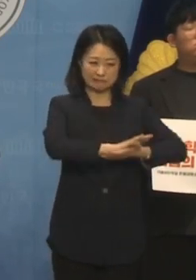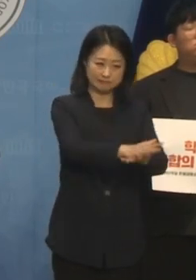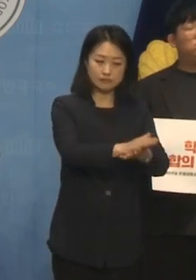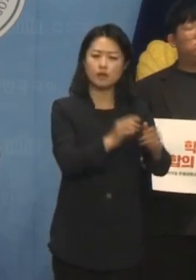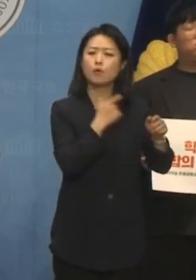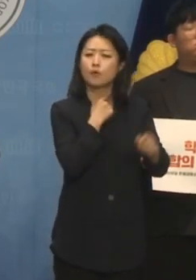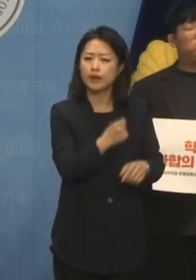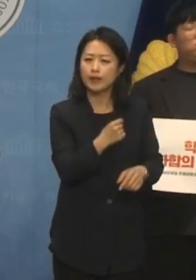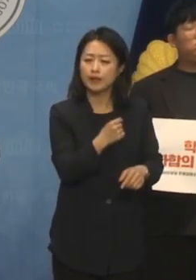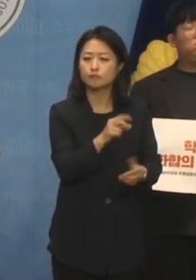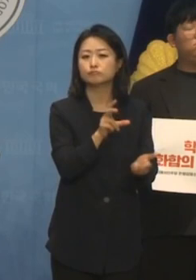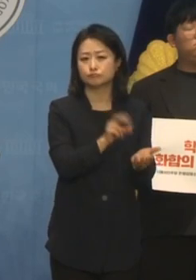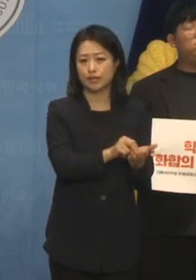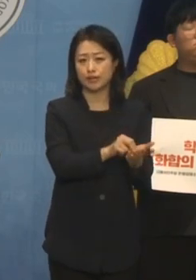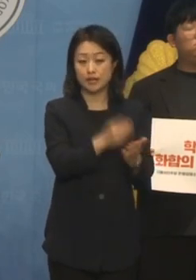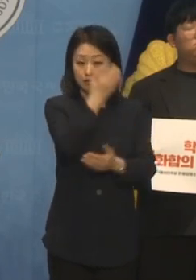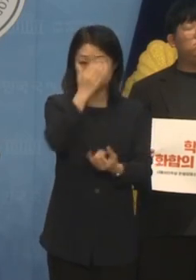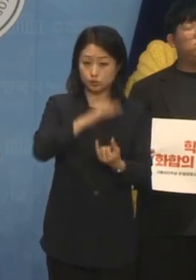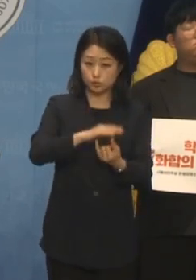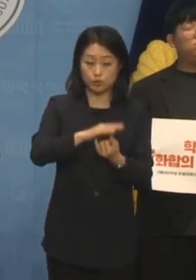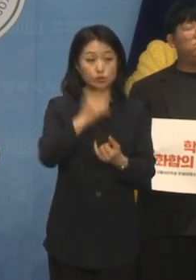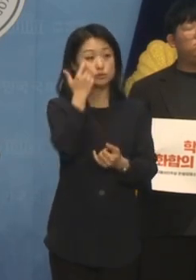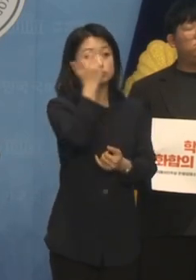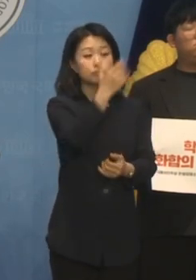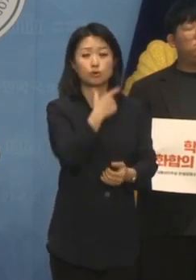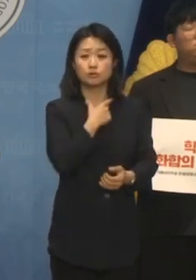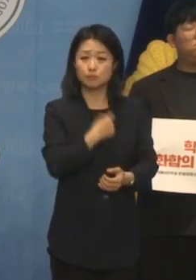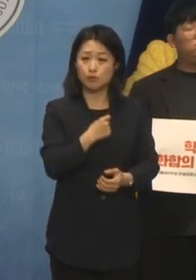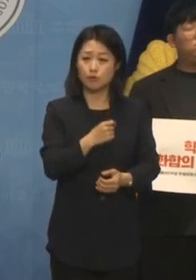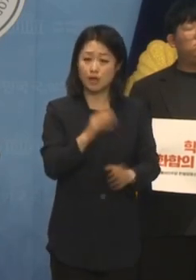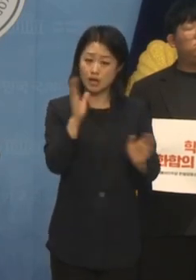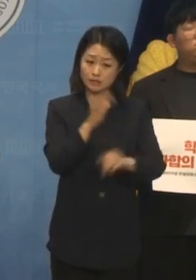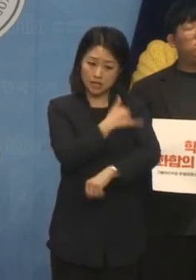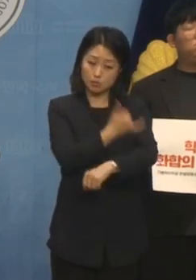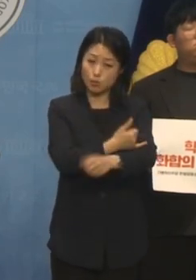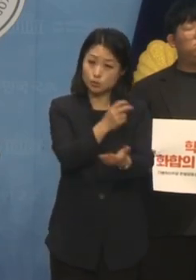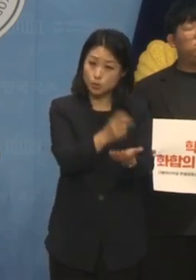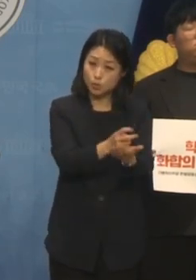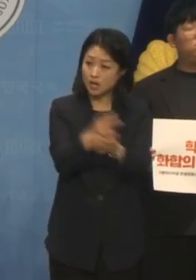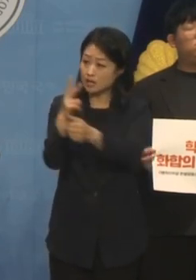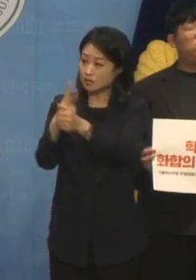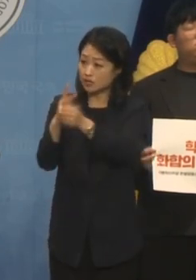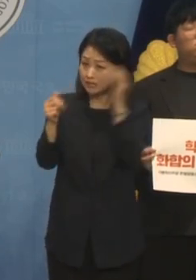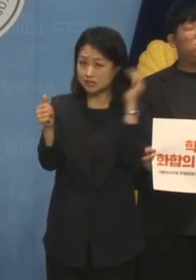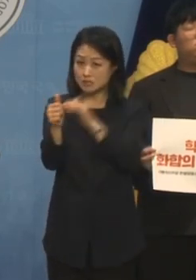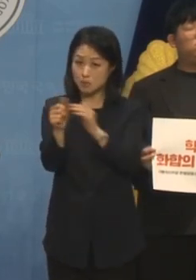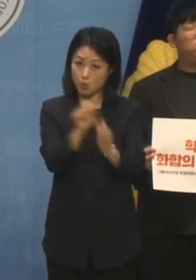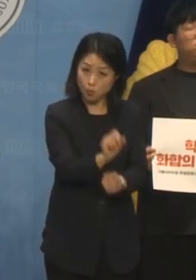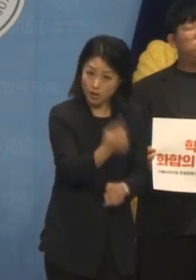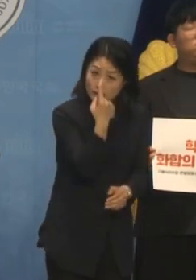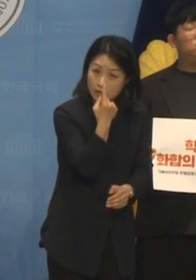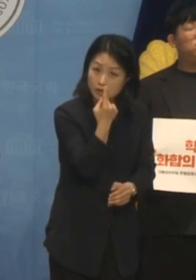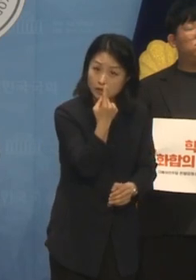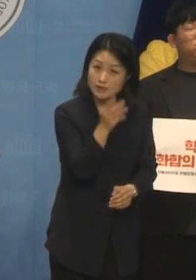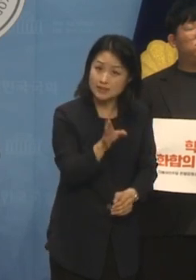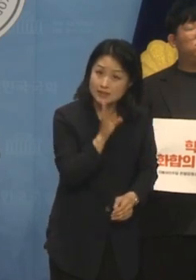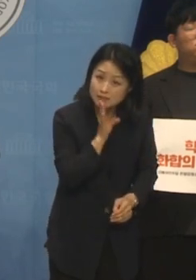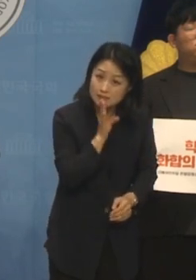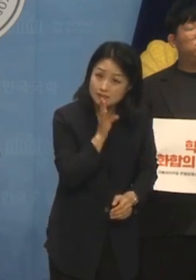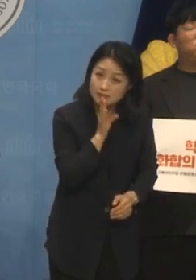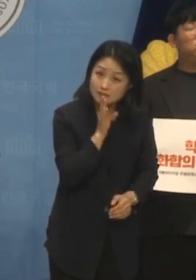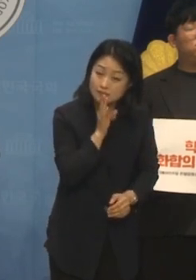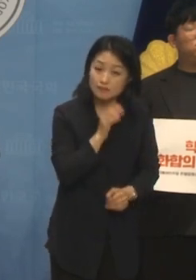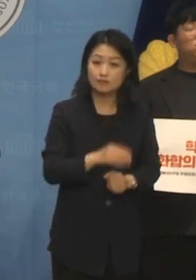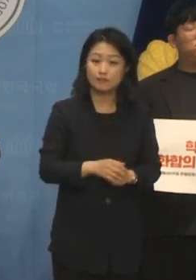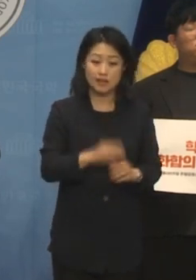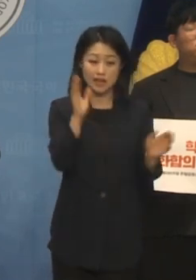있습니다. 청소년들이 묻습니다. 진정 학생인권조례가 교권 침해의 원인이라고 생각하십니까? 그저